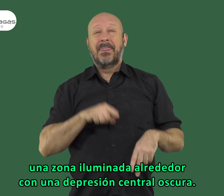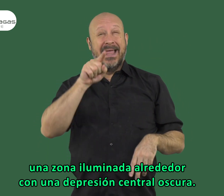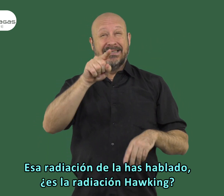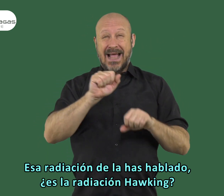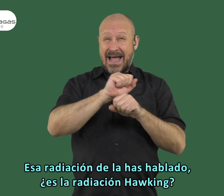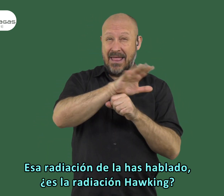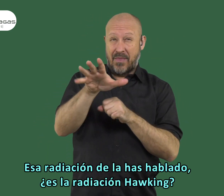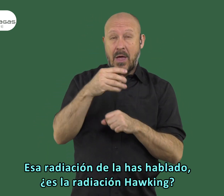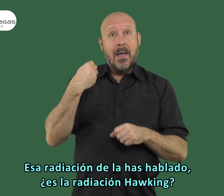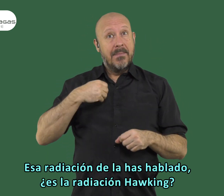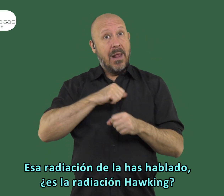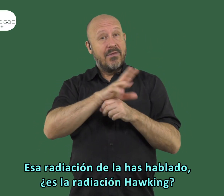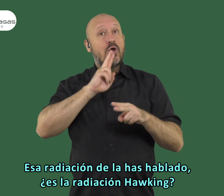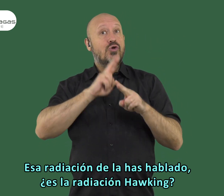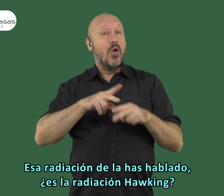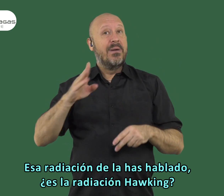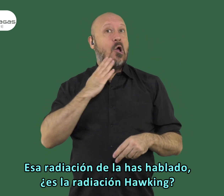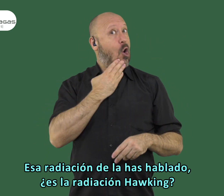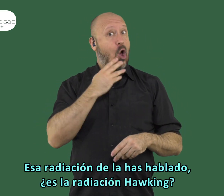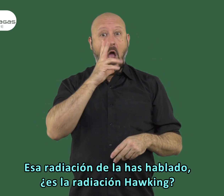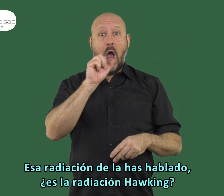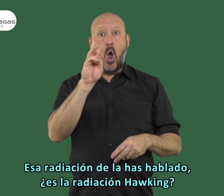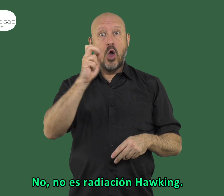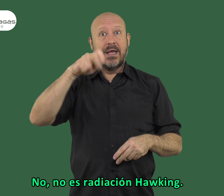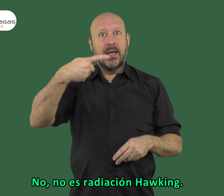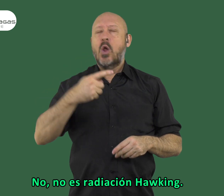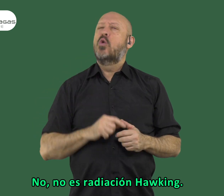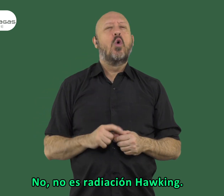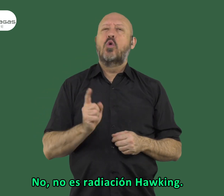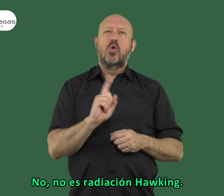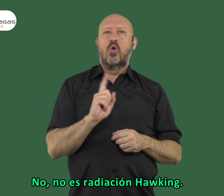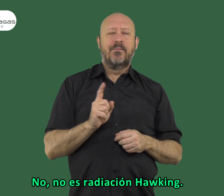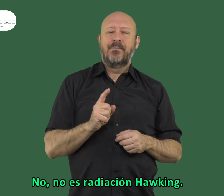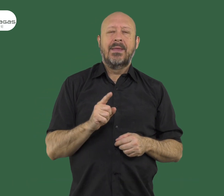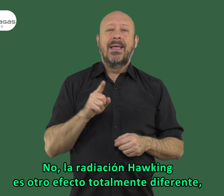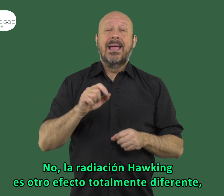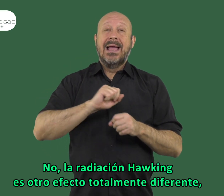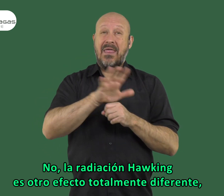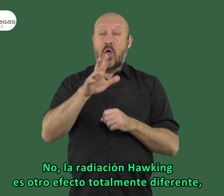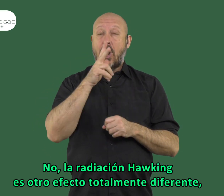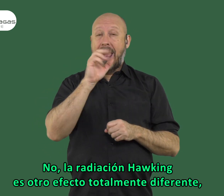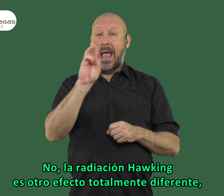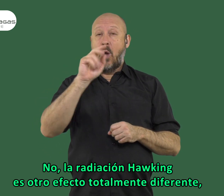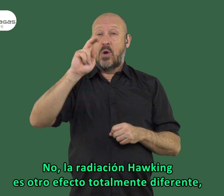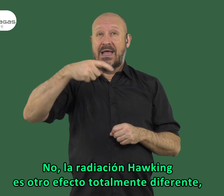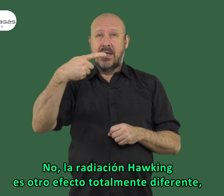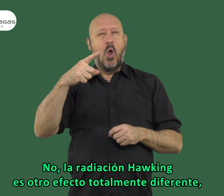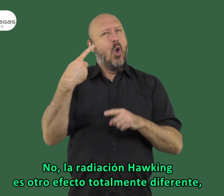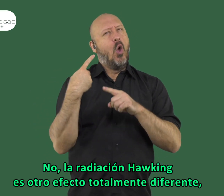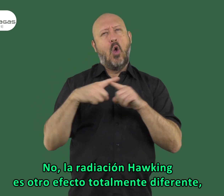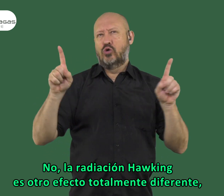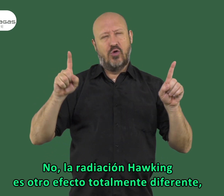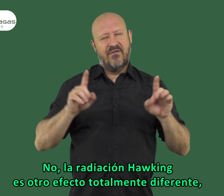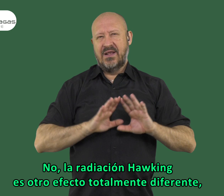oscura. ¿Esa radiación de la que has hablado es la radiación Hawking? No es radiación Hawking. No, la radiación Hawking es otro